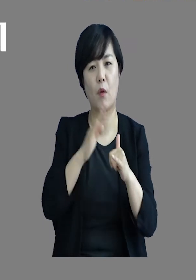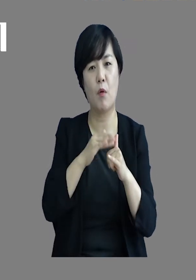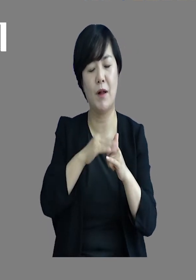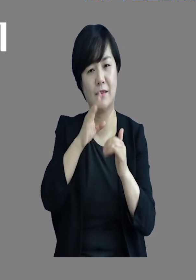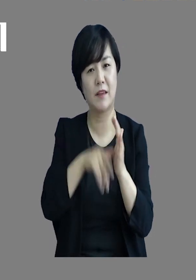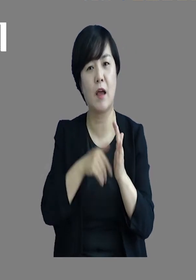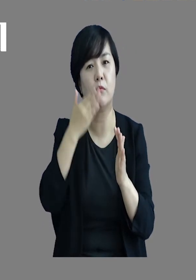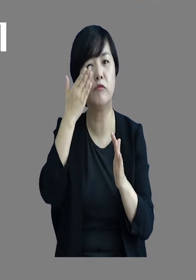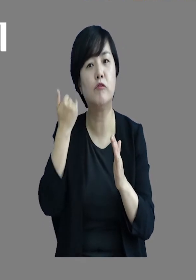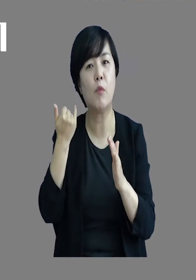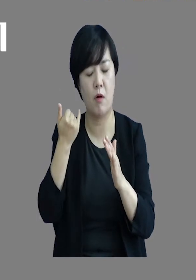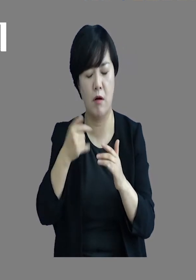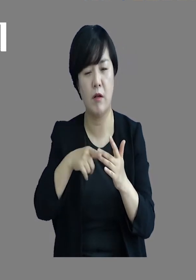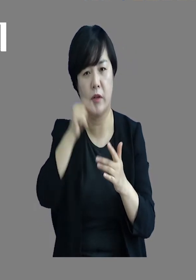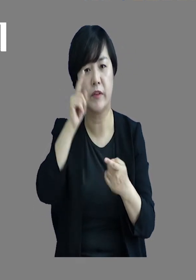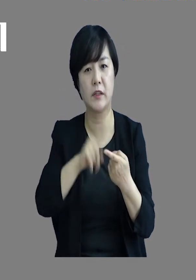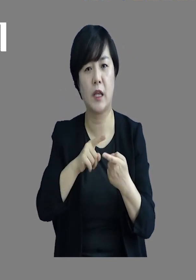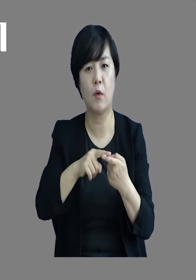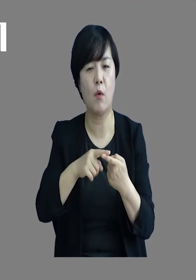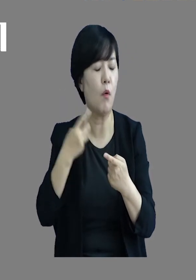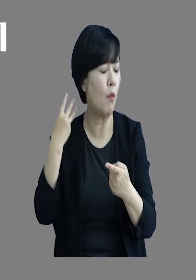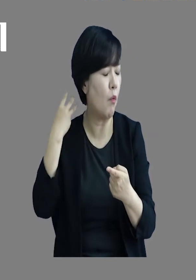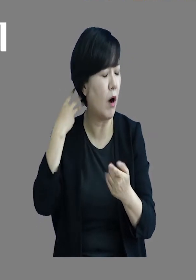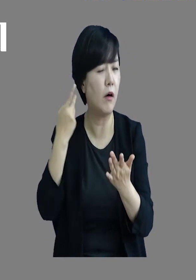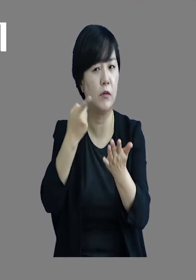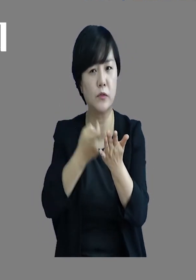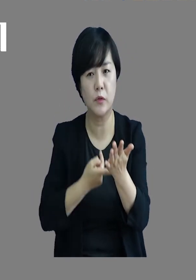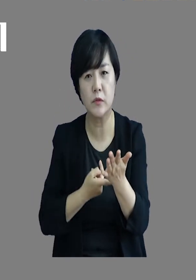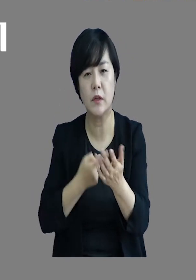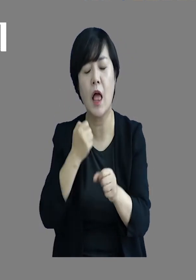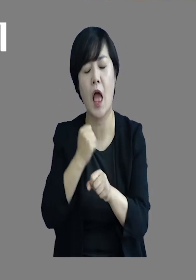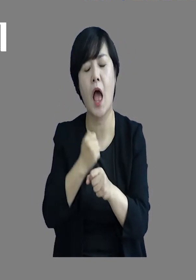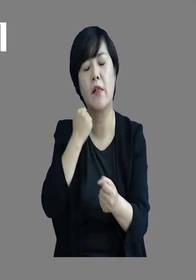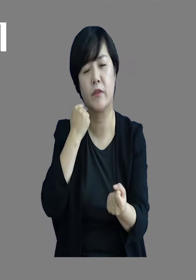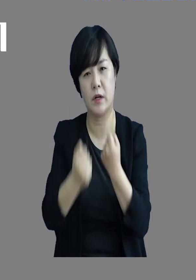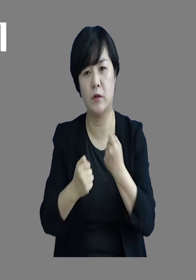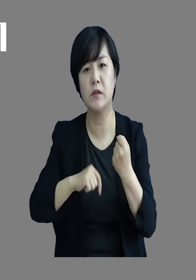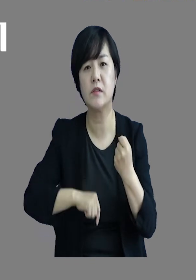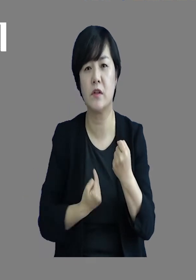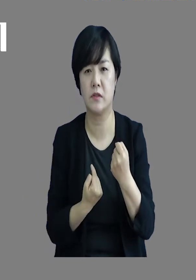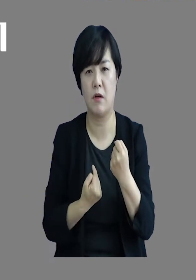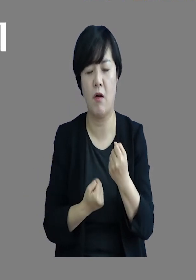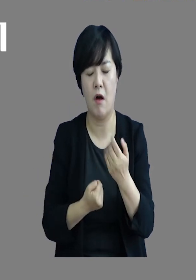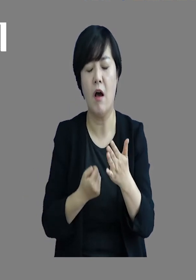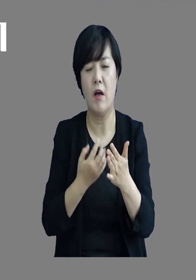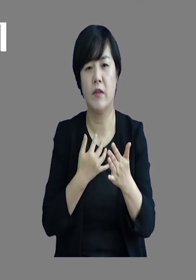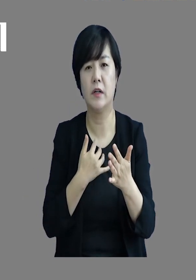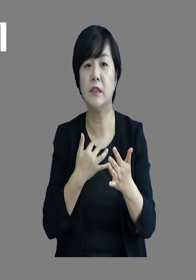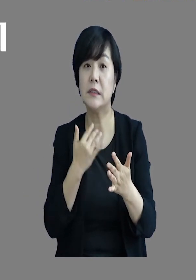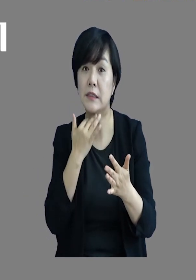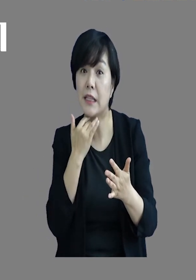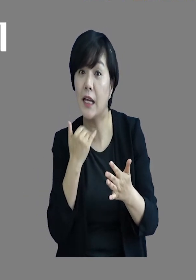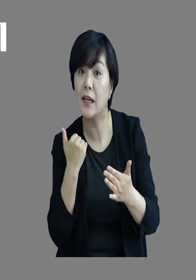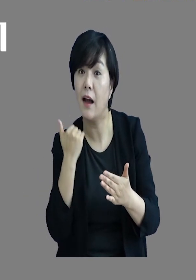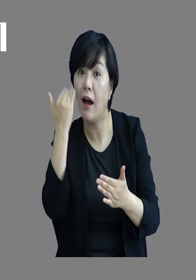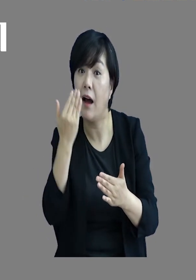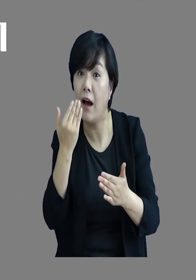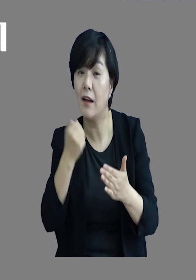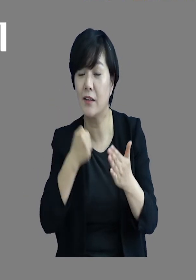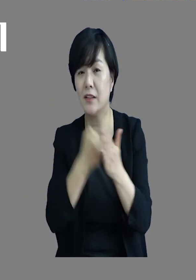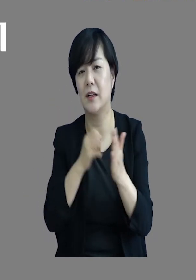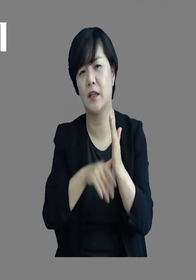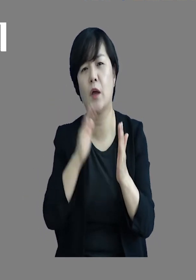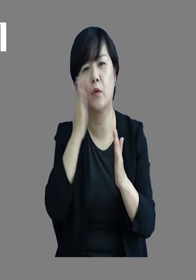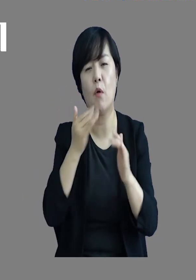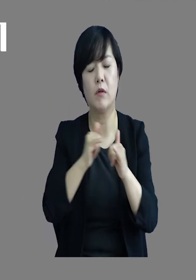어렸을 때 부모의 선택에 의해 인공와우 수술을 받았다 하더라도 스스로 의사결정을 할 수 있는 나이가 됐을 때